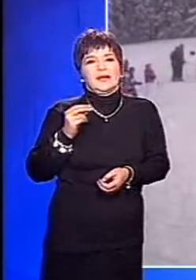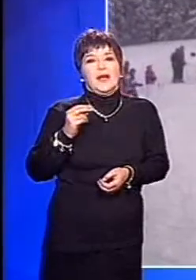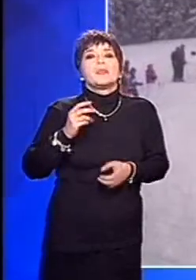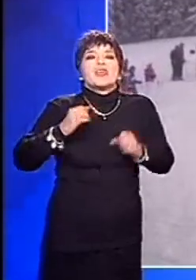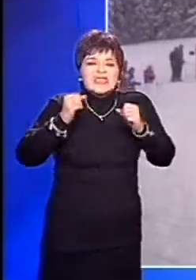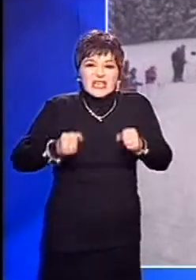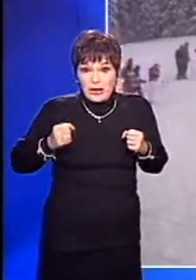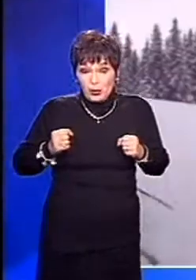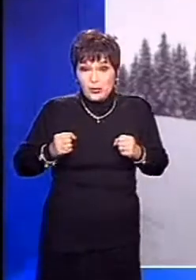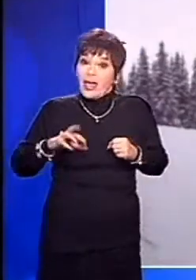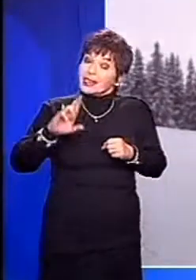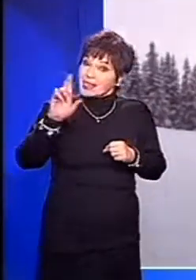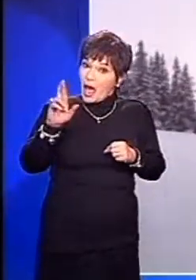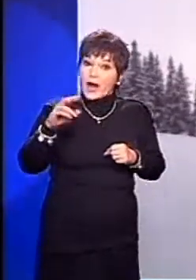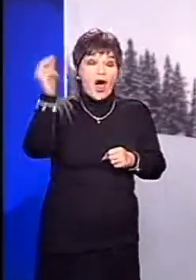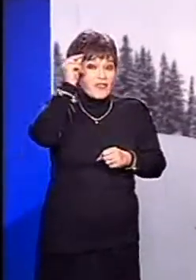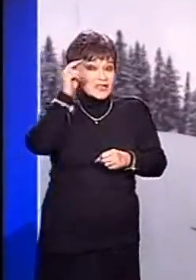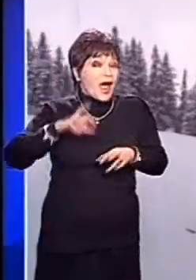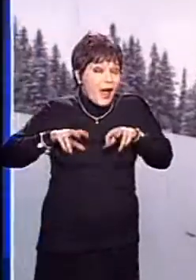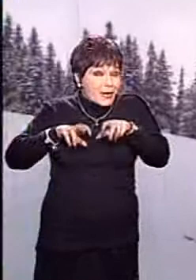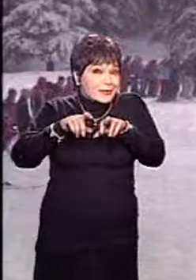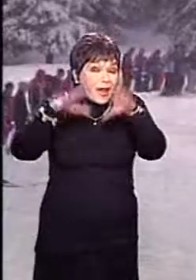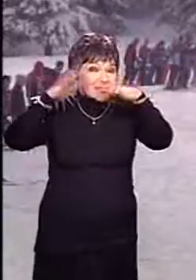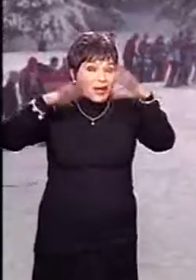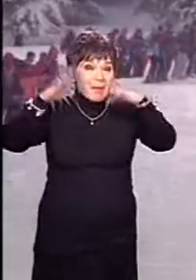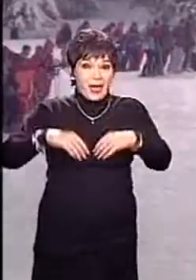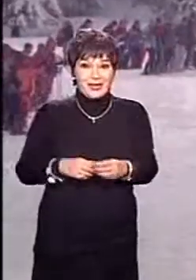pe zăpadă e o probă solicitantă.